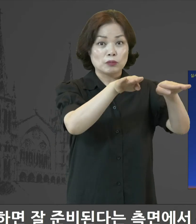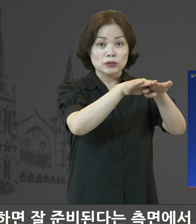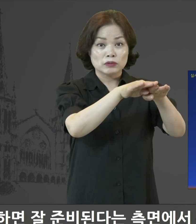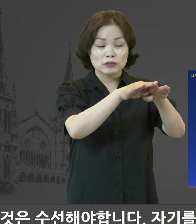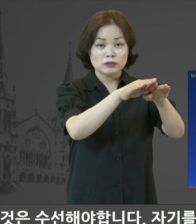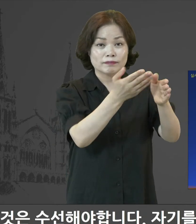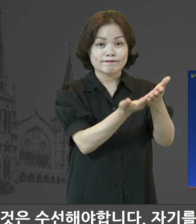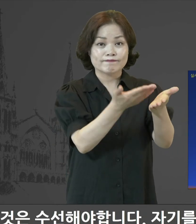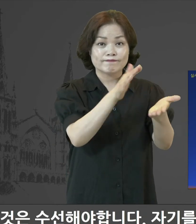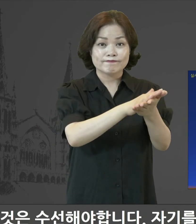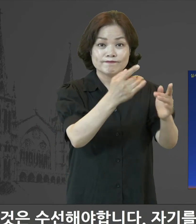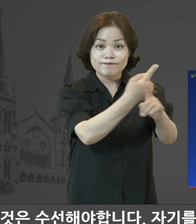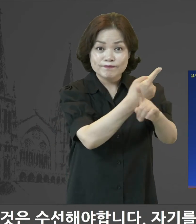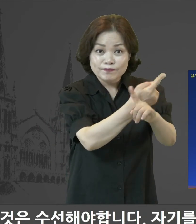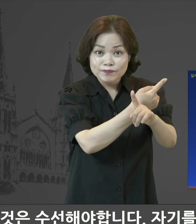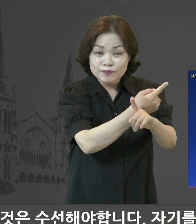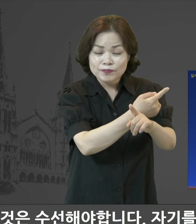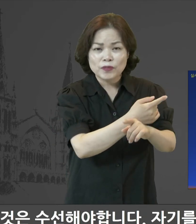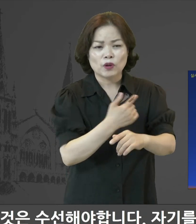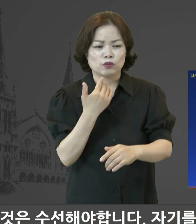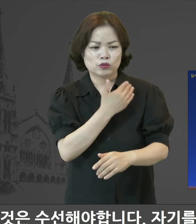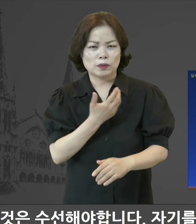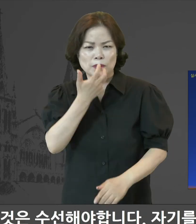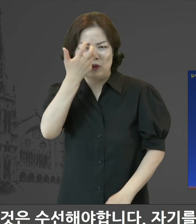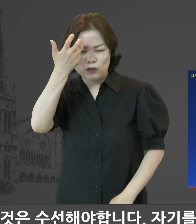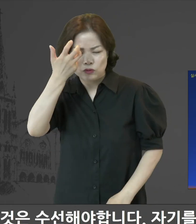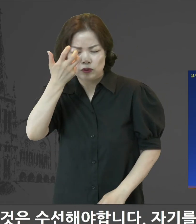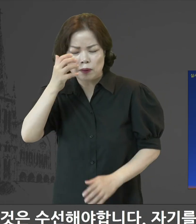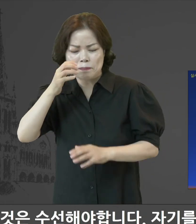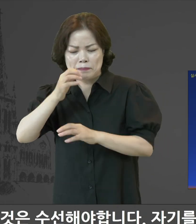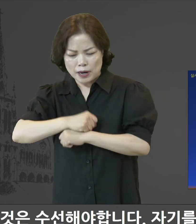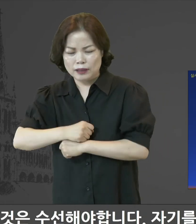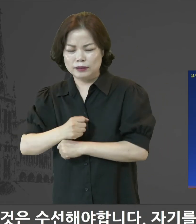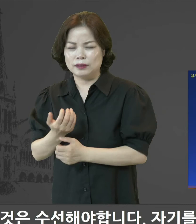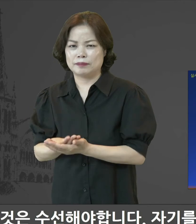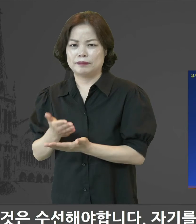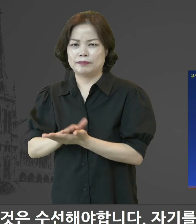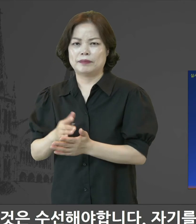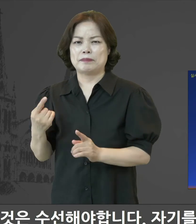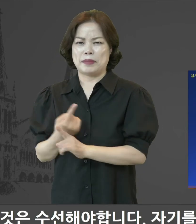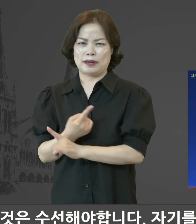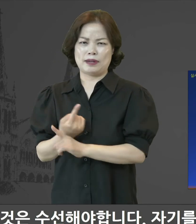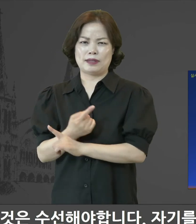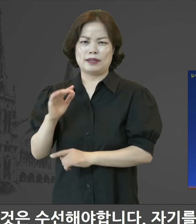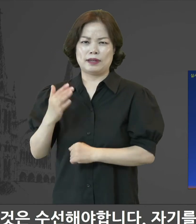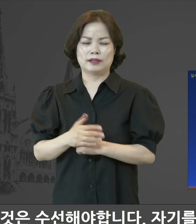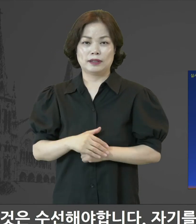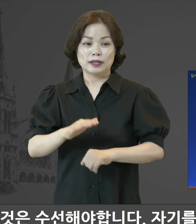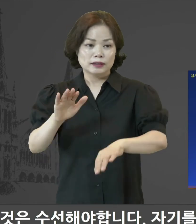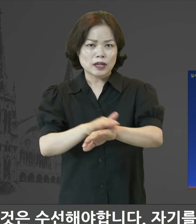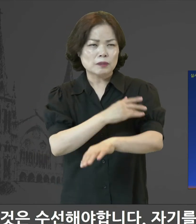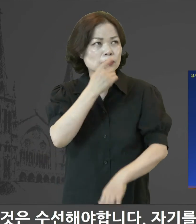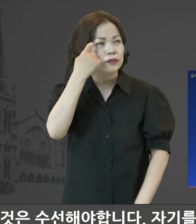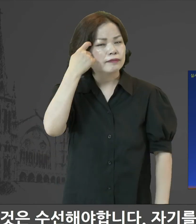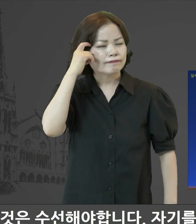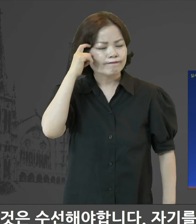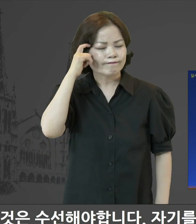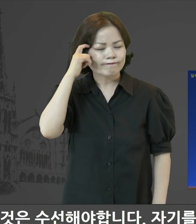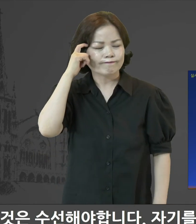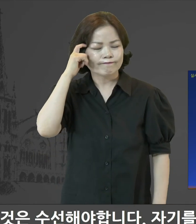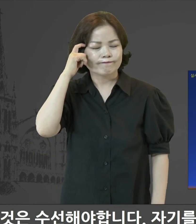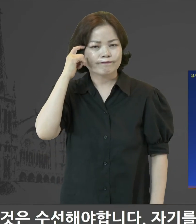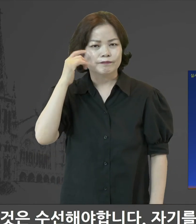되죠. 우리의 몸과 영혼에도 망가진 것 수선해야 됩니다. 특별히 잘못된 생각들 바로 잡아야